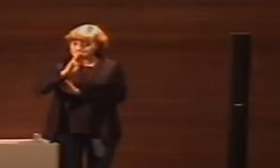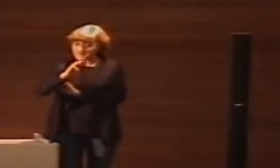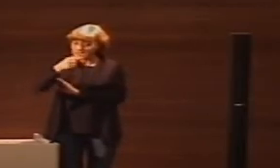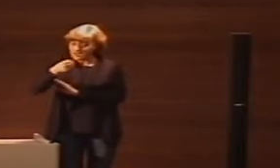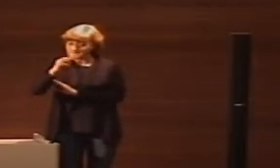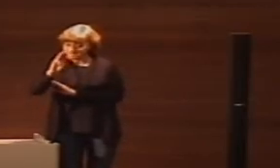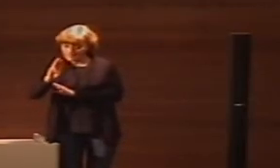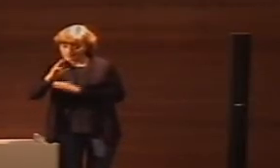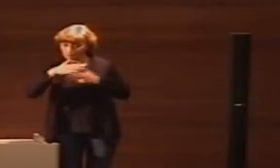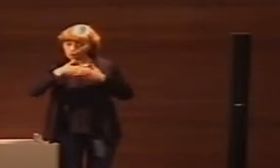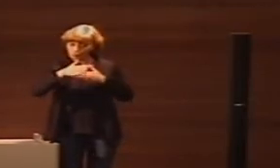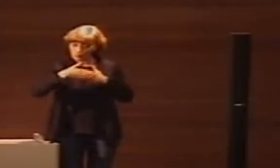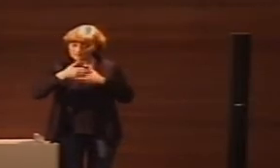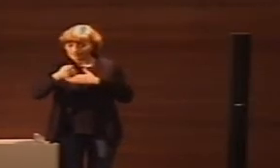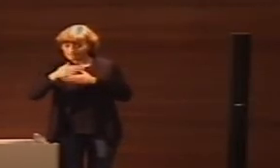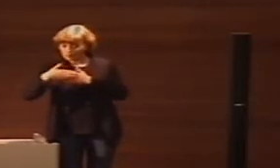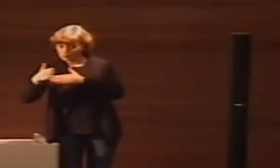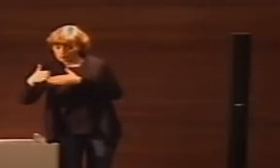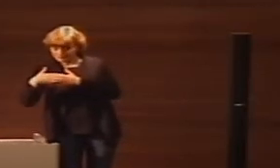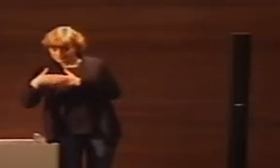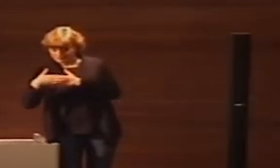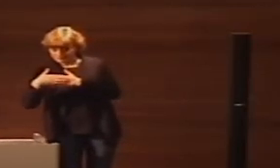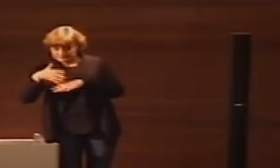se trata de un tema de alcanzar objetivos y cualquiera que los alcance, pues